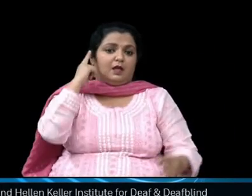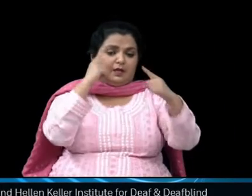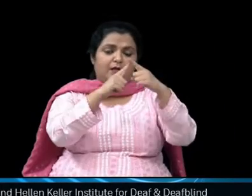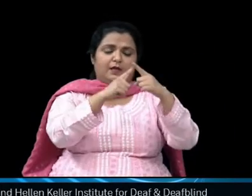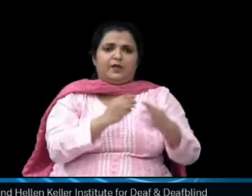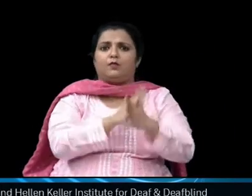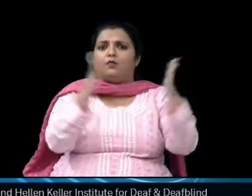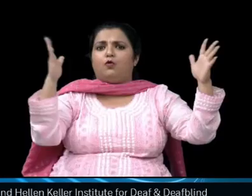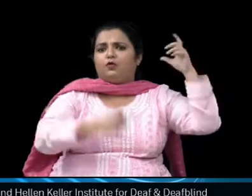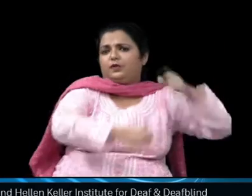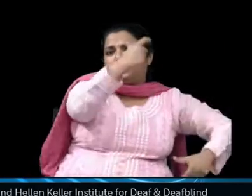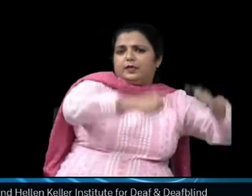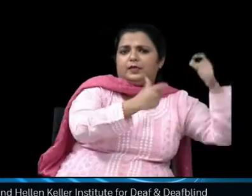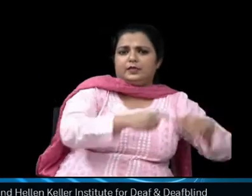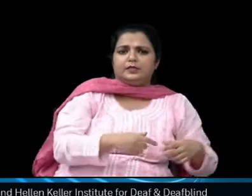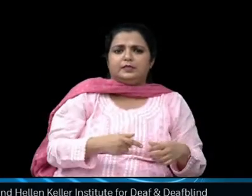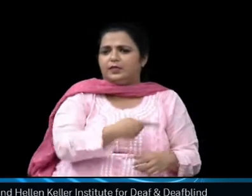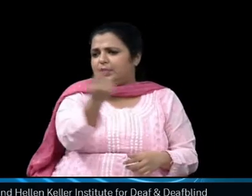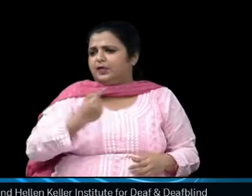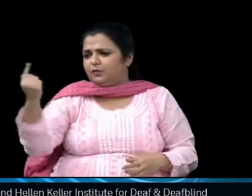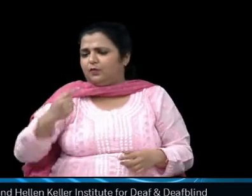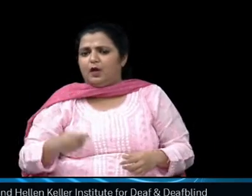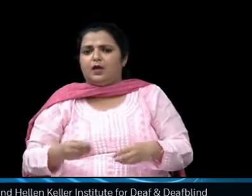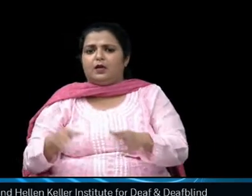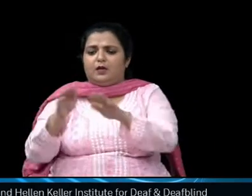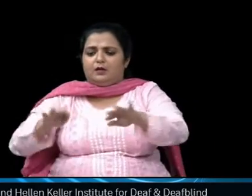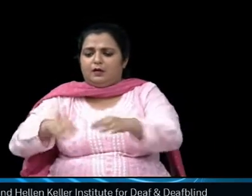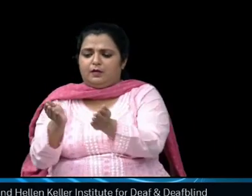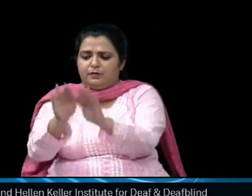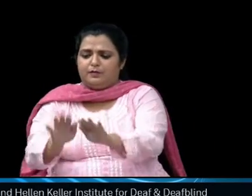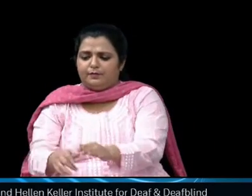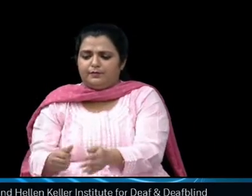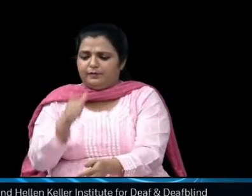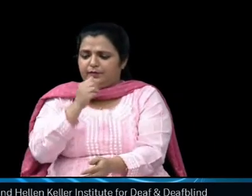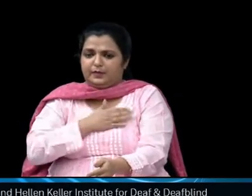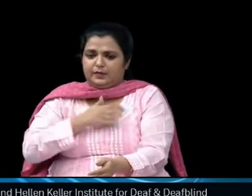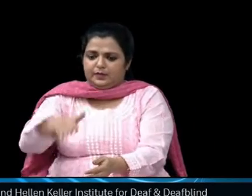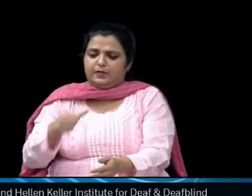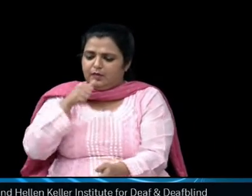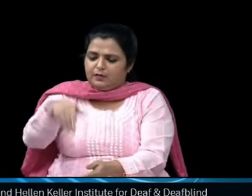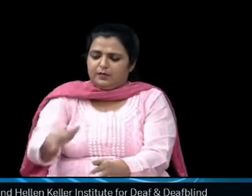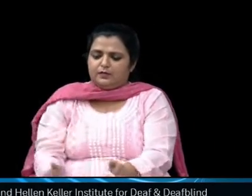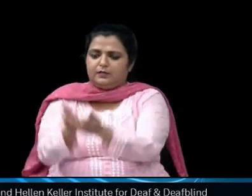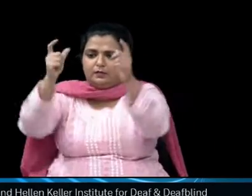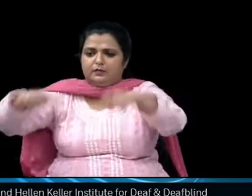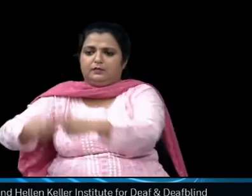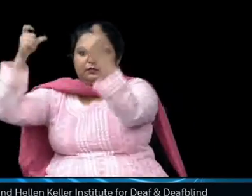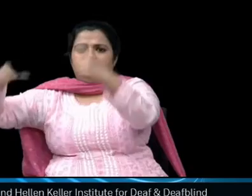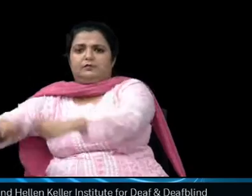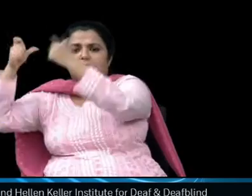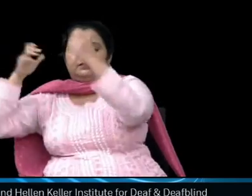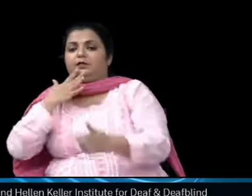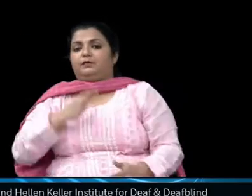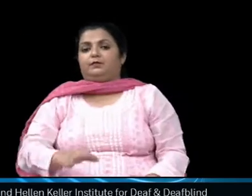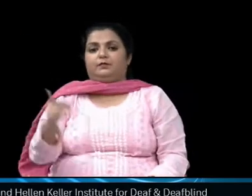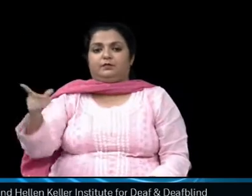पुटे दे दिनांग एक जुने दे साथ जुने दुने दुने दुने दुने दाक्ता रोजी चार कोटी पुच्छ गारवड करने ची नियूजिन करने ताली